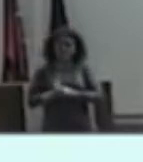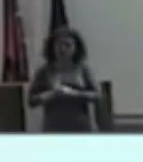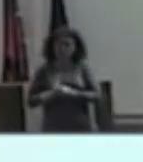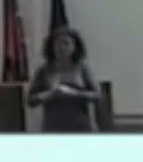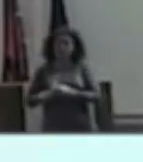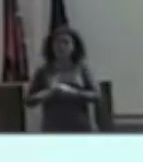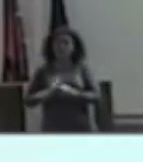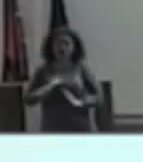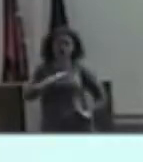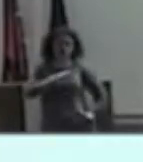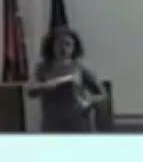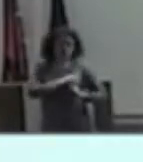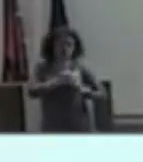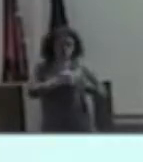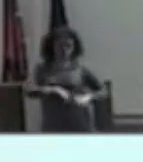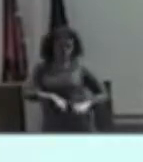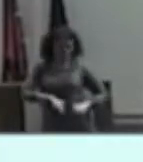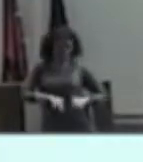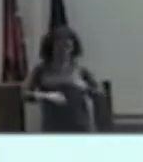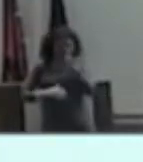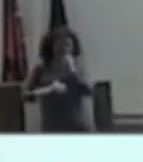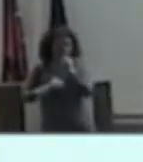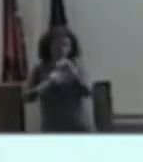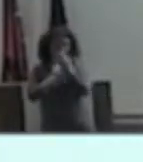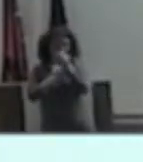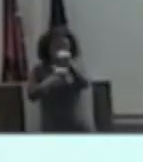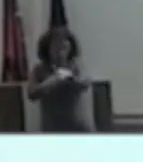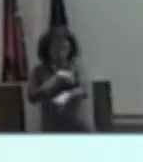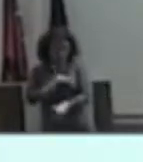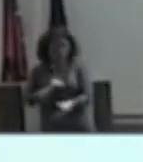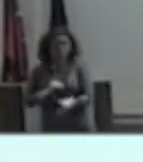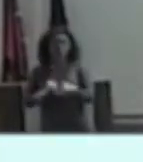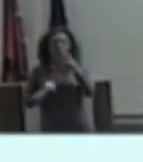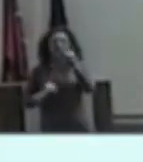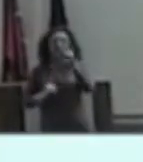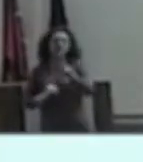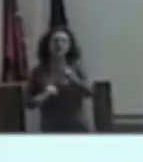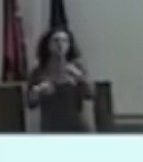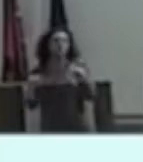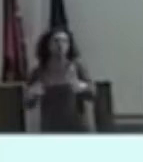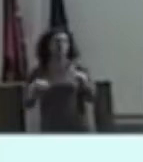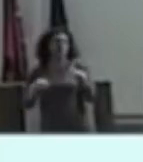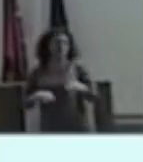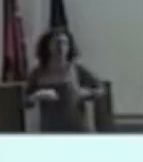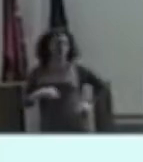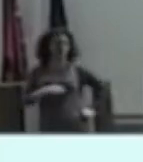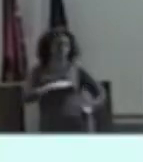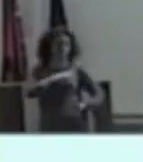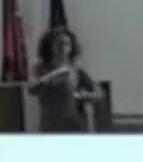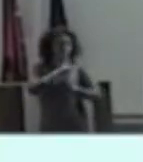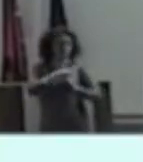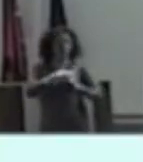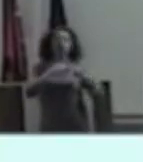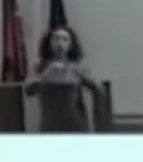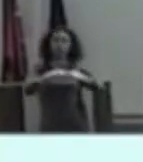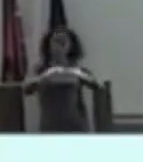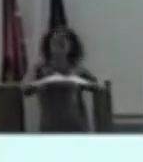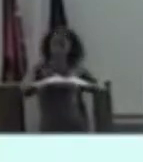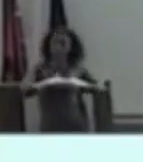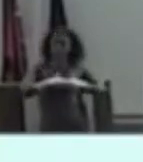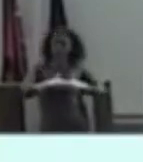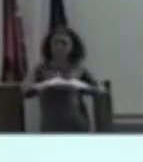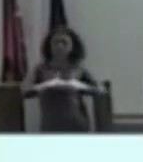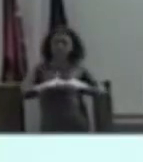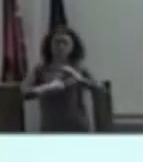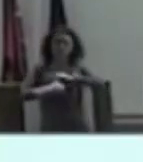de hipoglucemia, pues vemos que generalmente la suspensión funciona mucho más, se suspende la